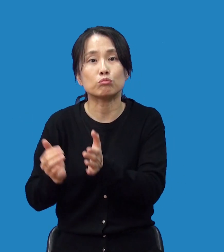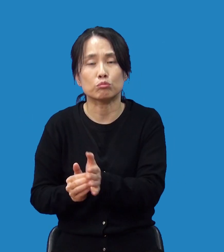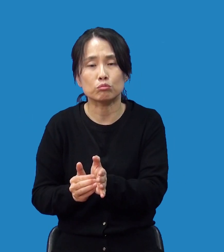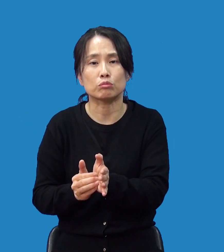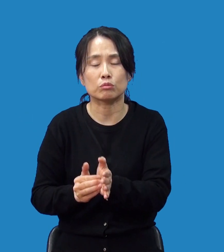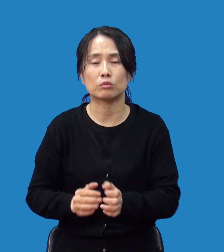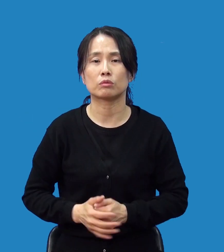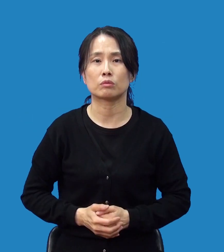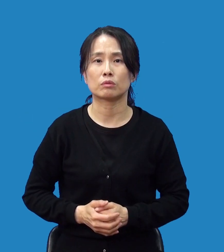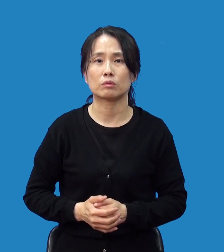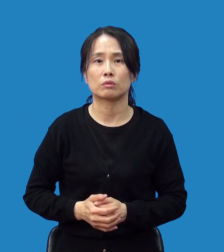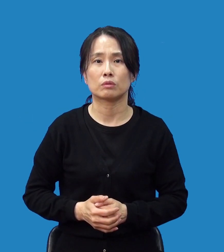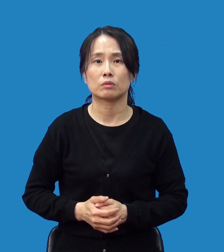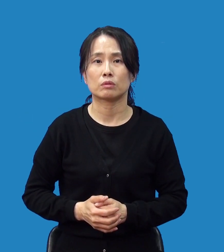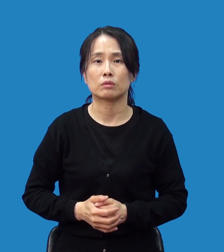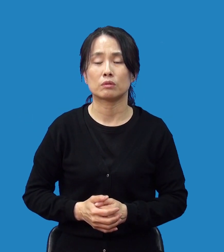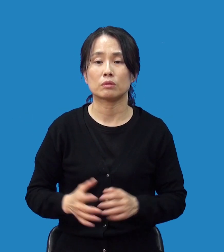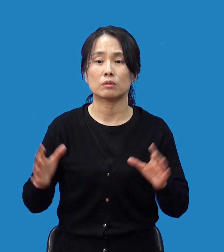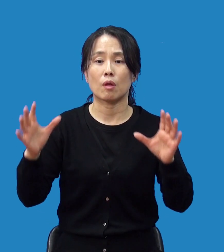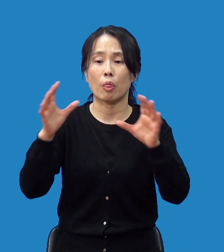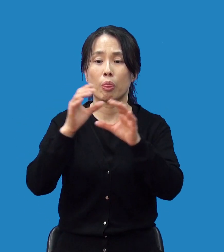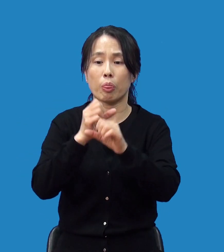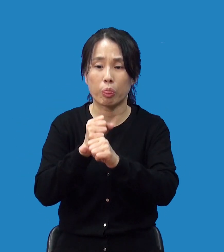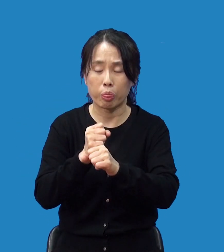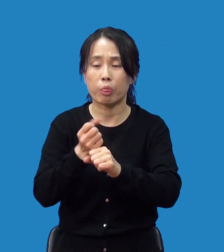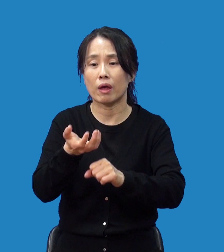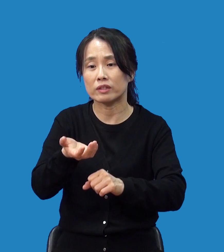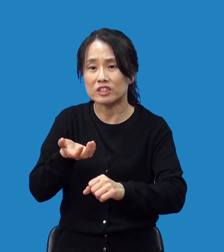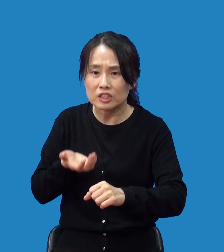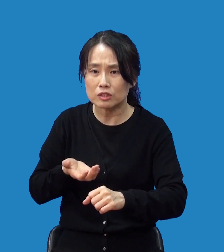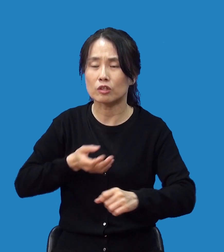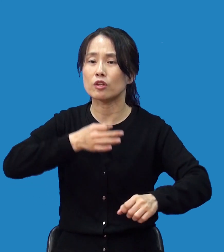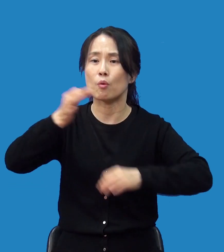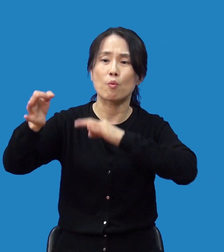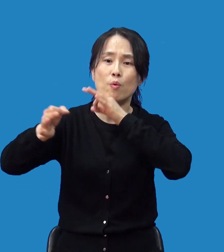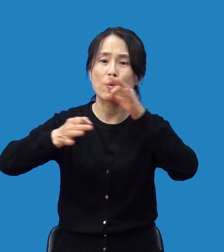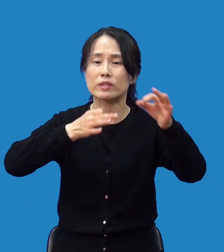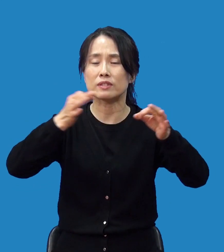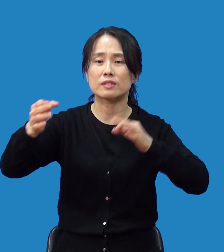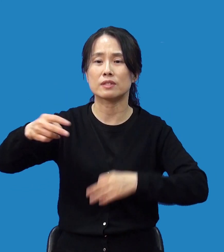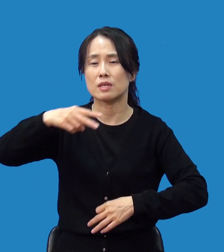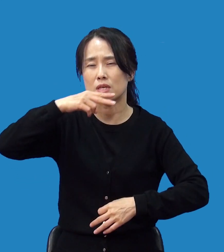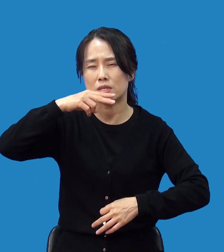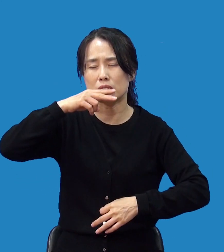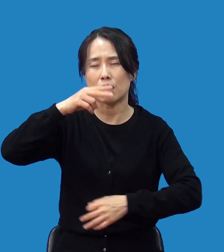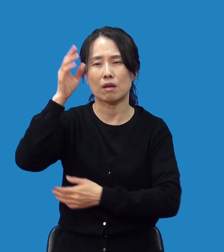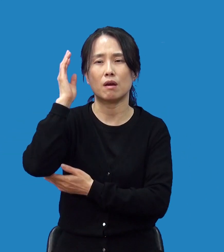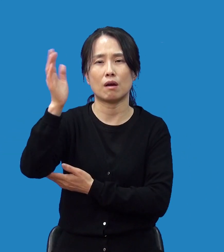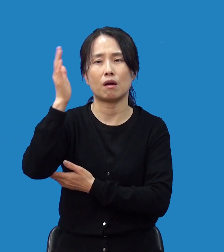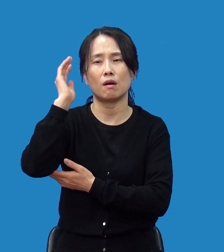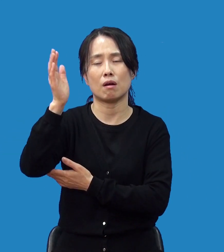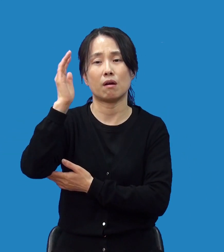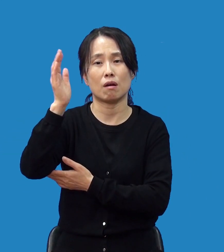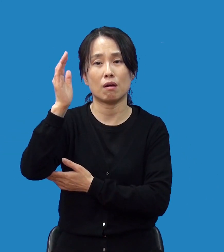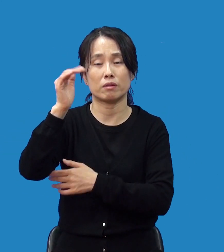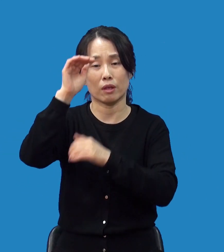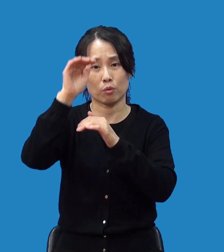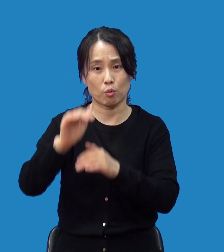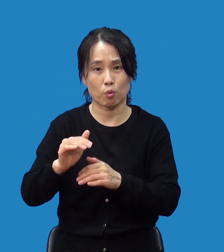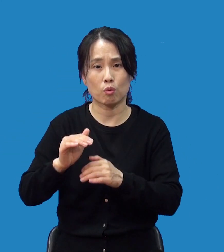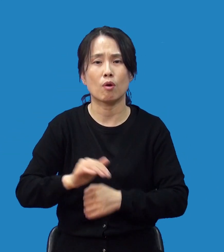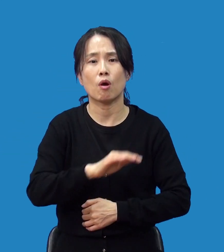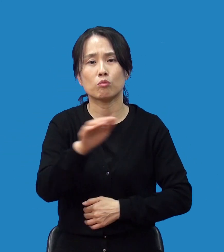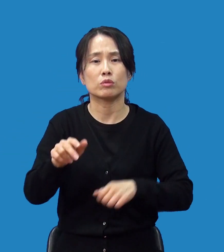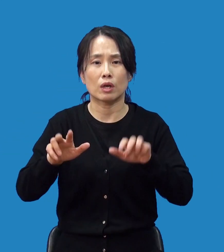났습니다. 바로 그 폐망 직전에 외친 이사야 40장 예언자의 예언을 우리가